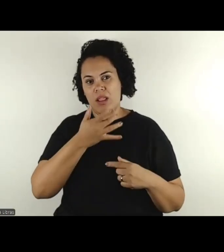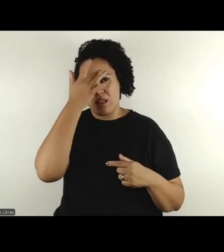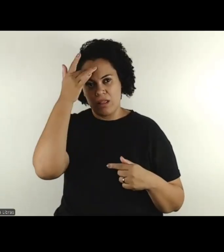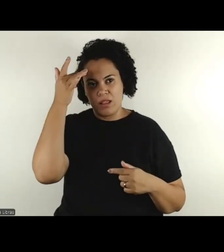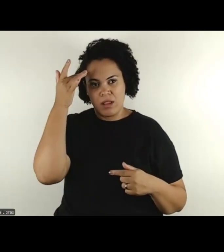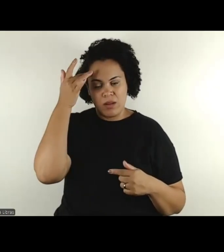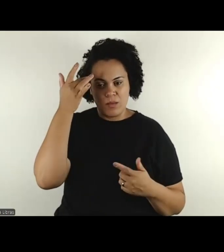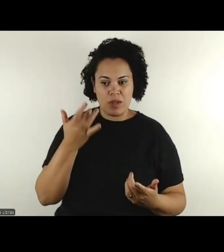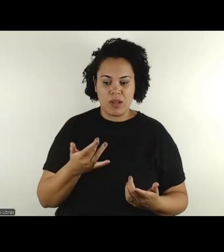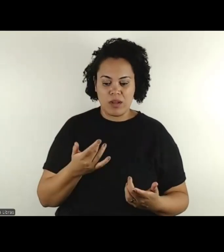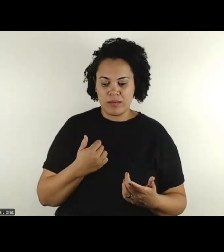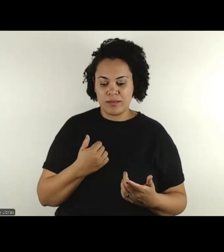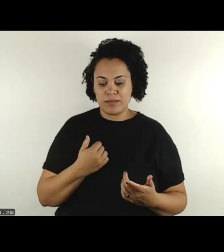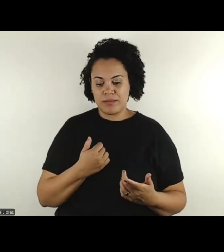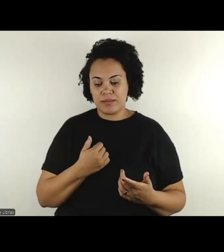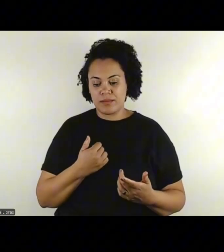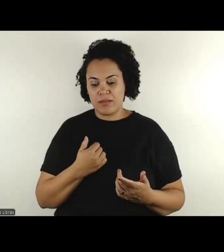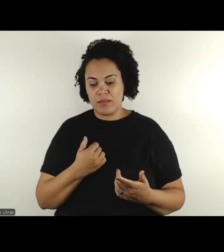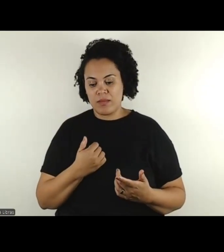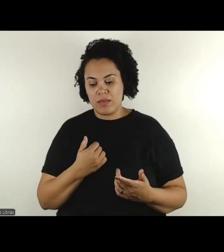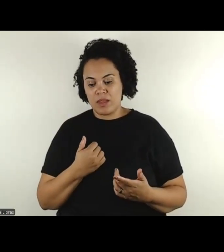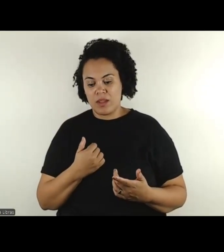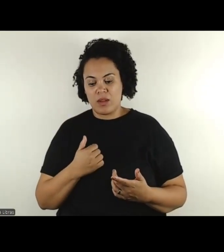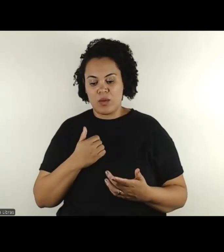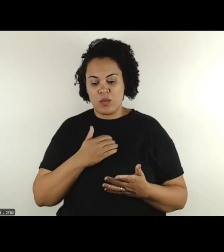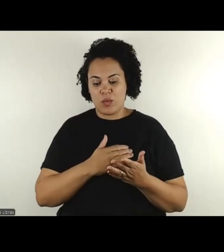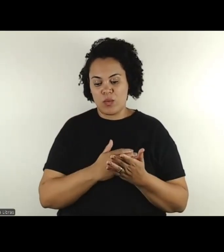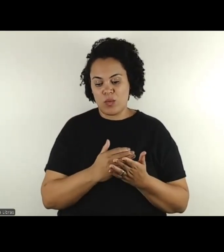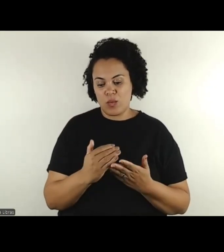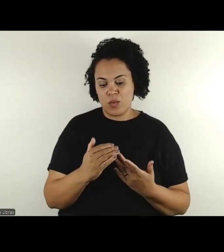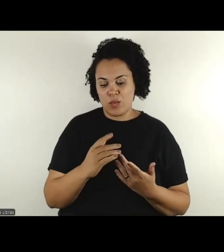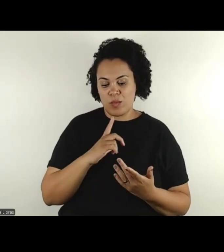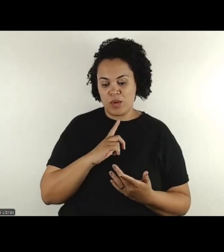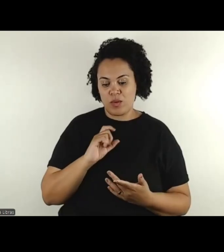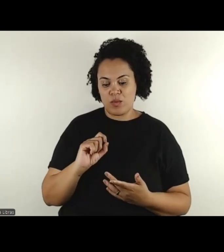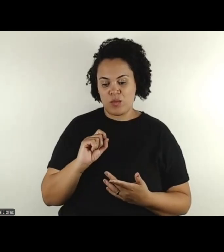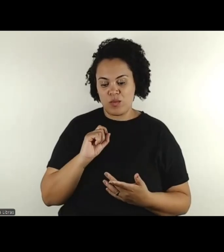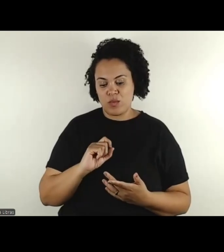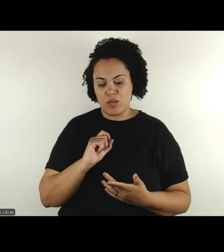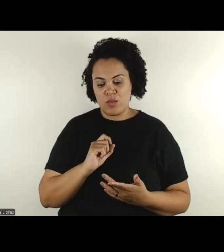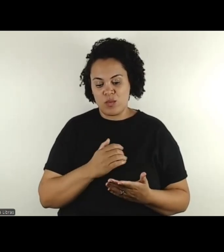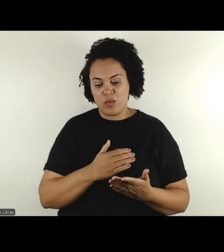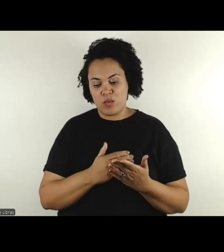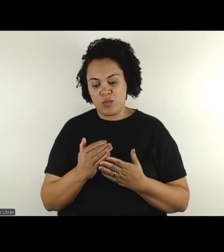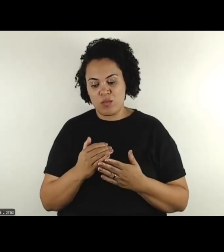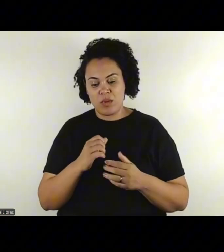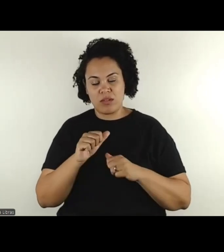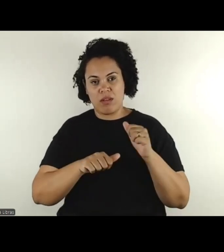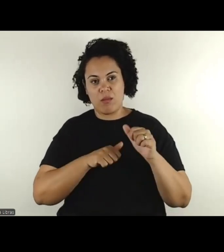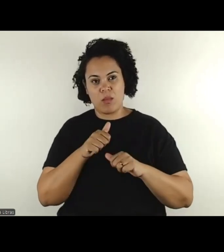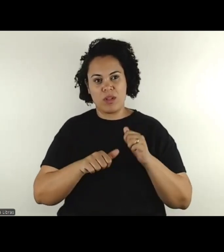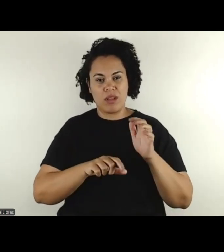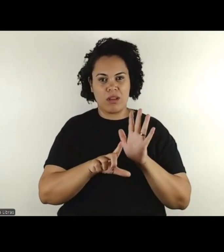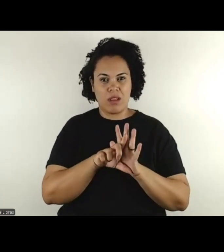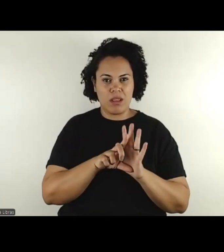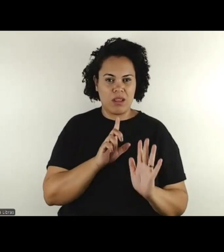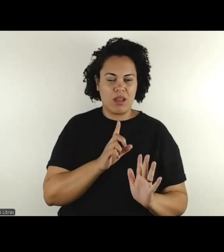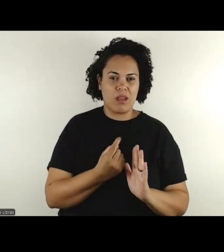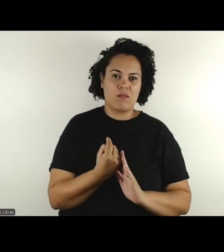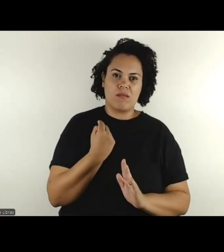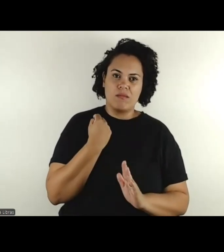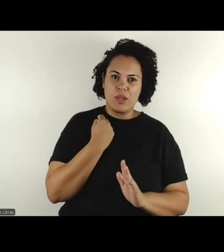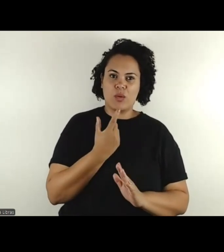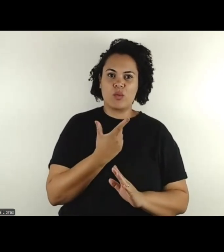outras drogas, né, a partir da legislação, né, que foi alterada lá atrás, né,